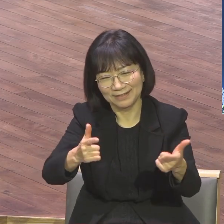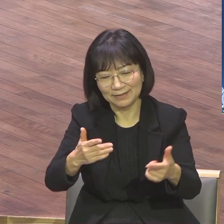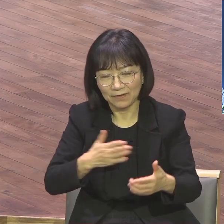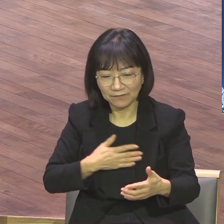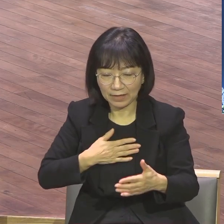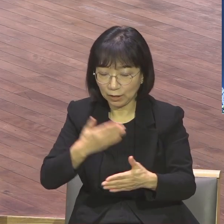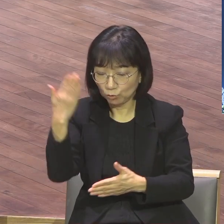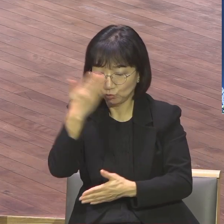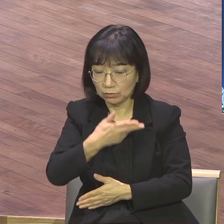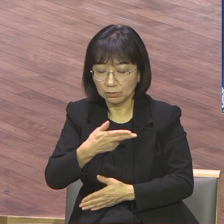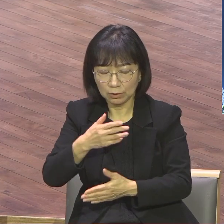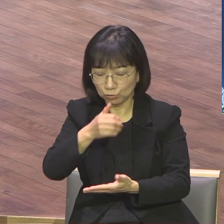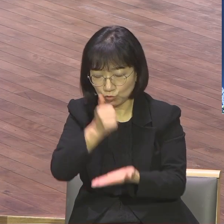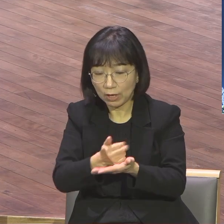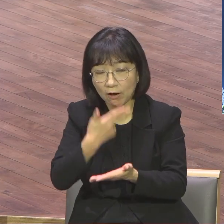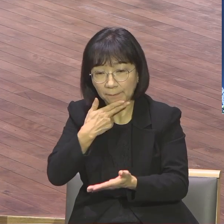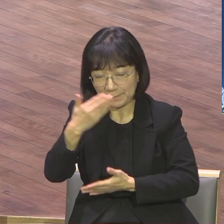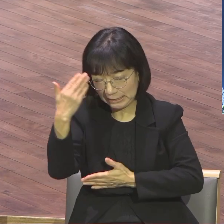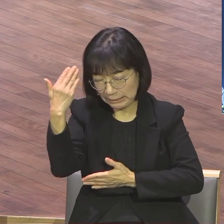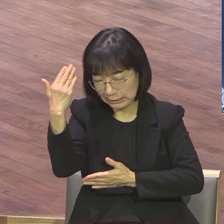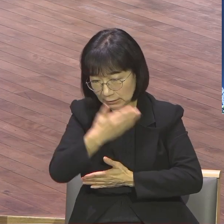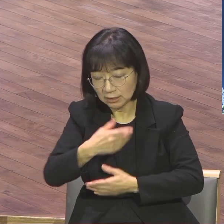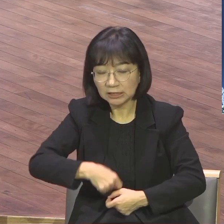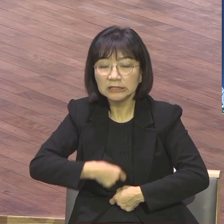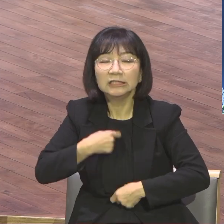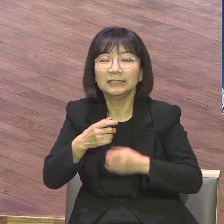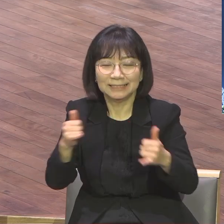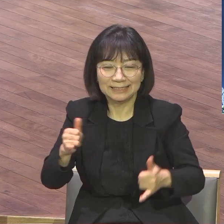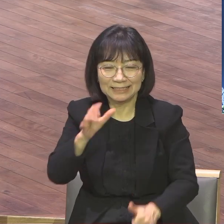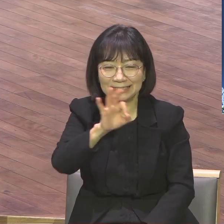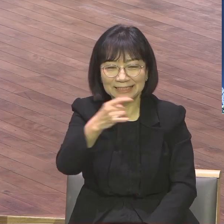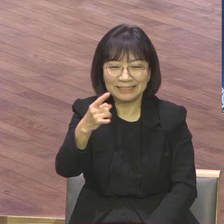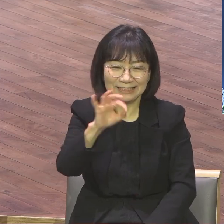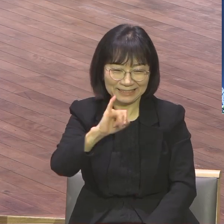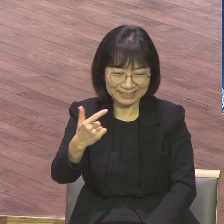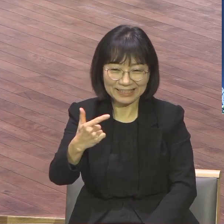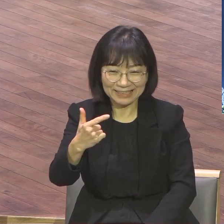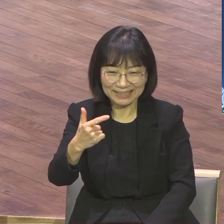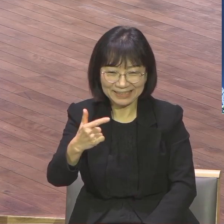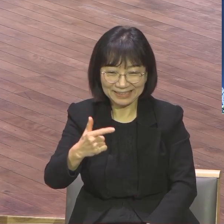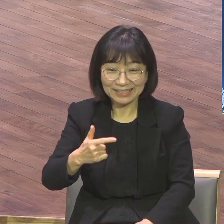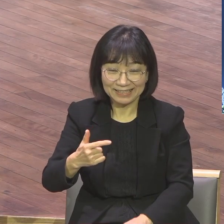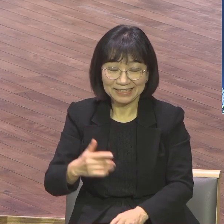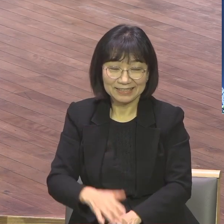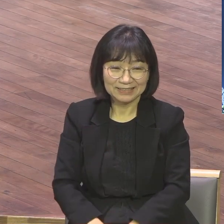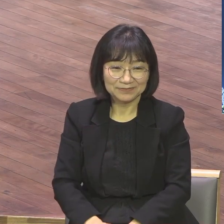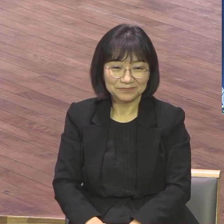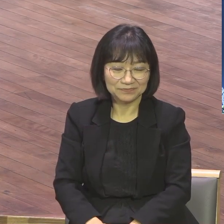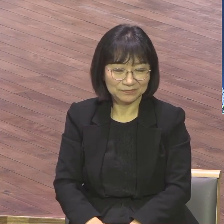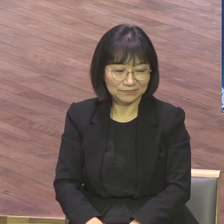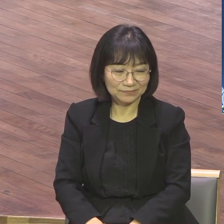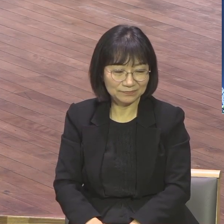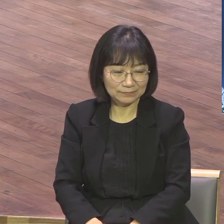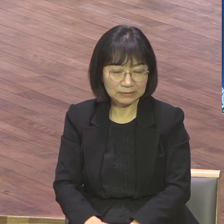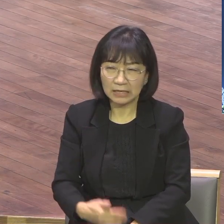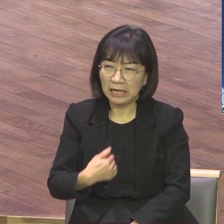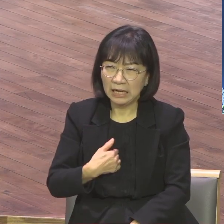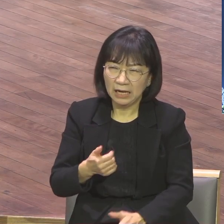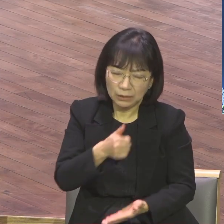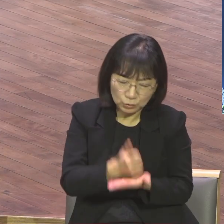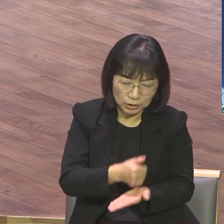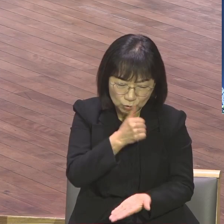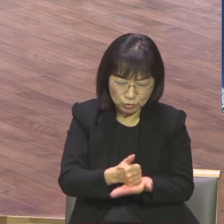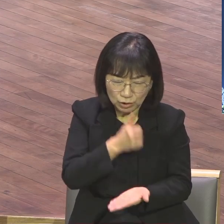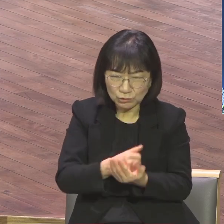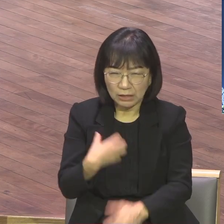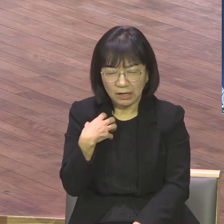속아요. 신앙이 안 자라요. 신앙이 안 자라. 금방 지란 말이 아니에요. 여러분 자신이 그 잡혀 있으면 신앙이 안